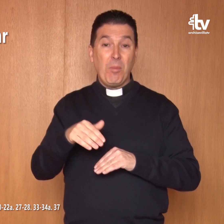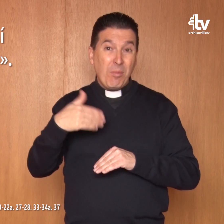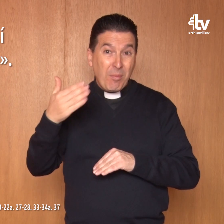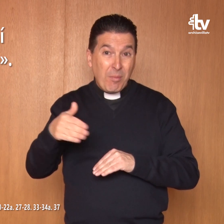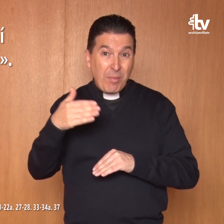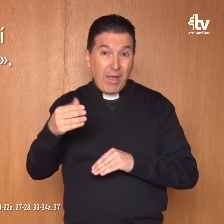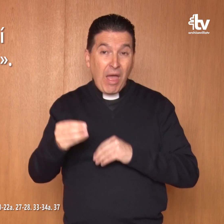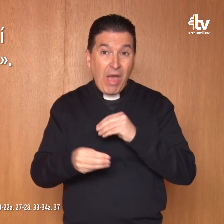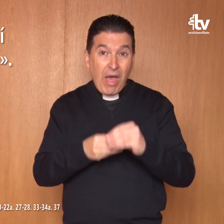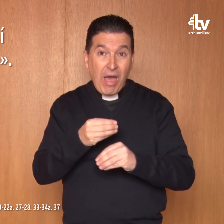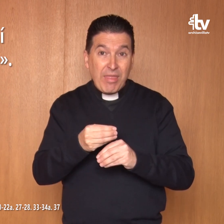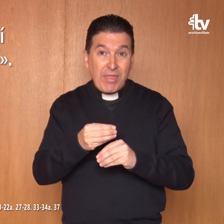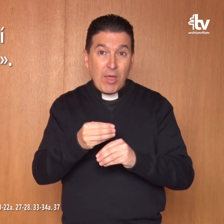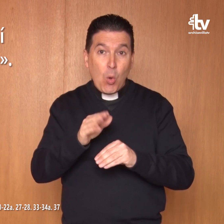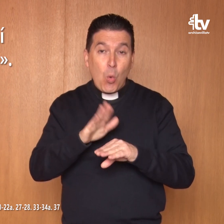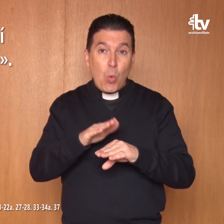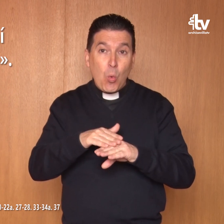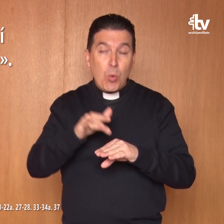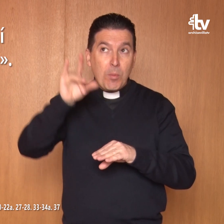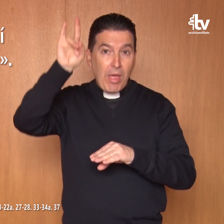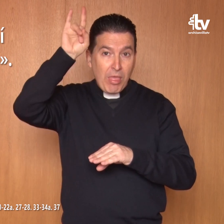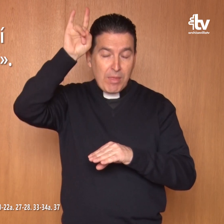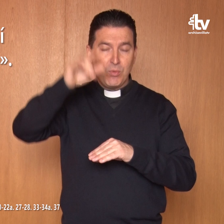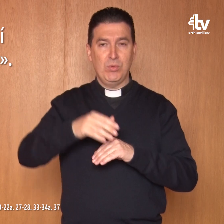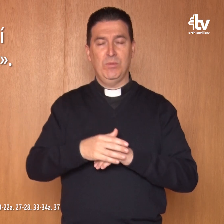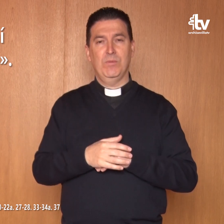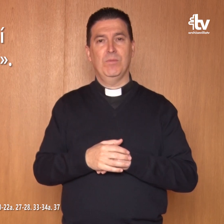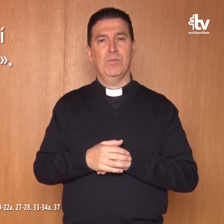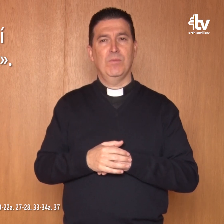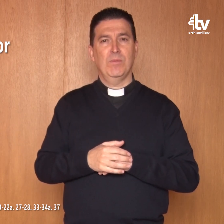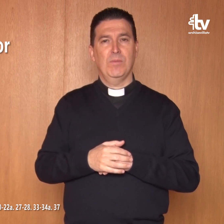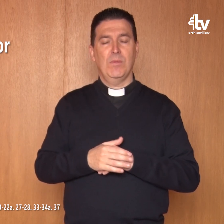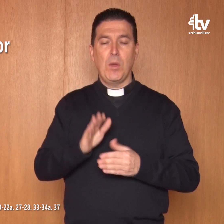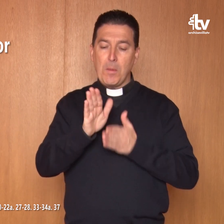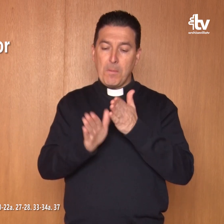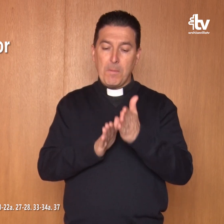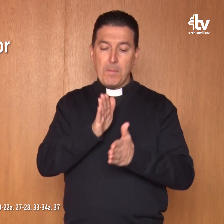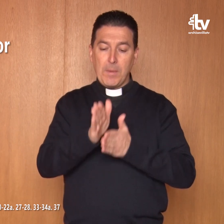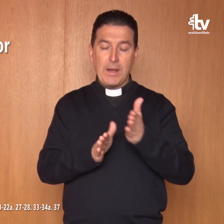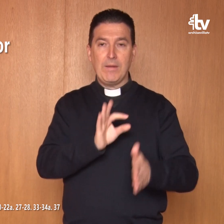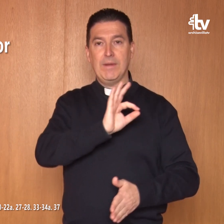Lo que pasa de ahí Viene del maligno Palabra del Señor